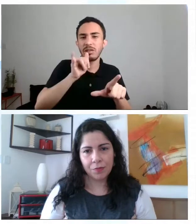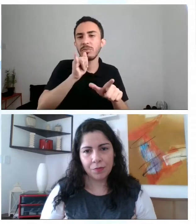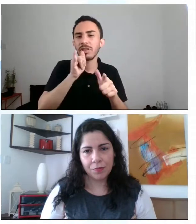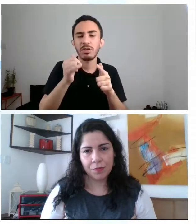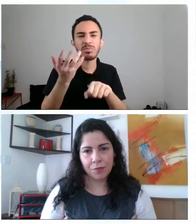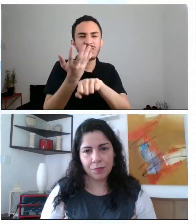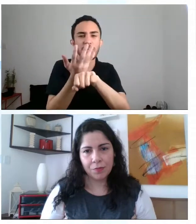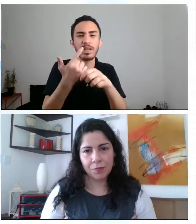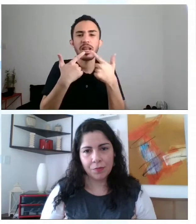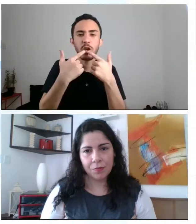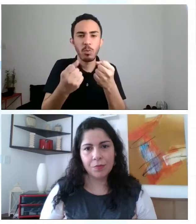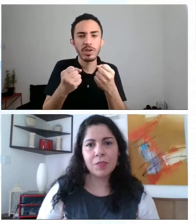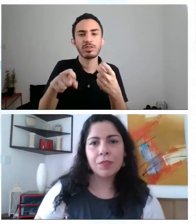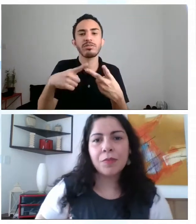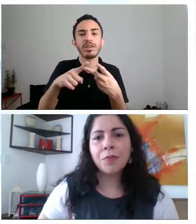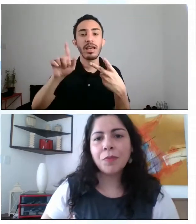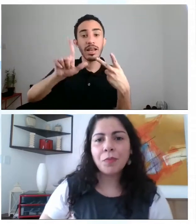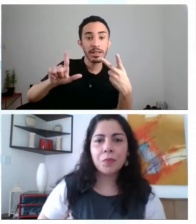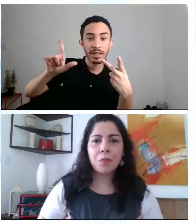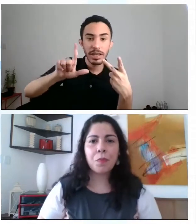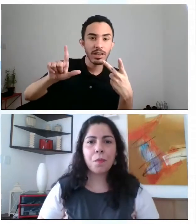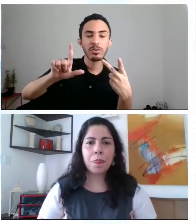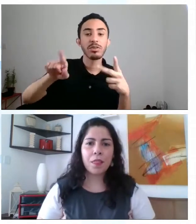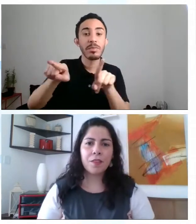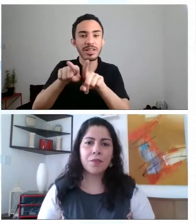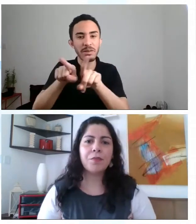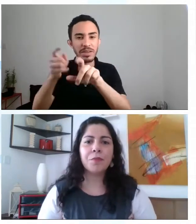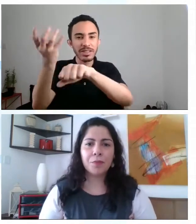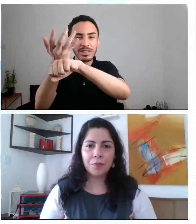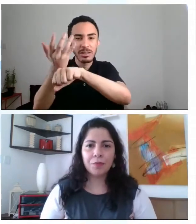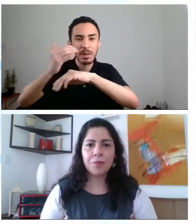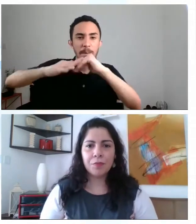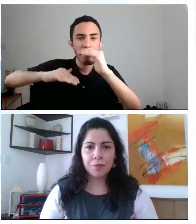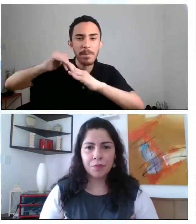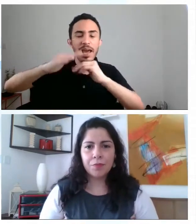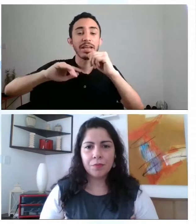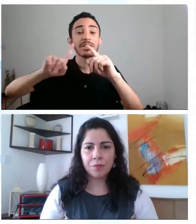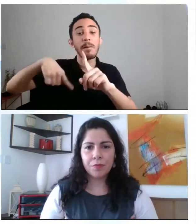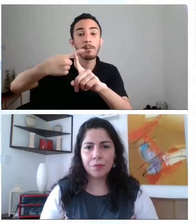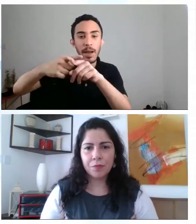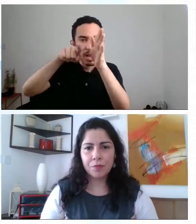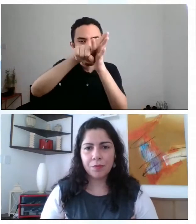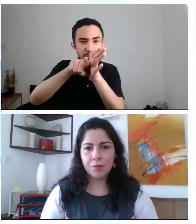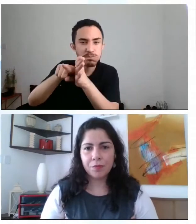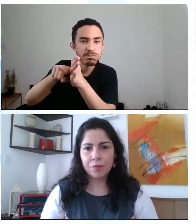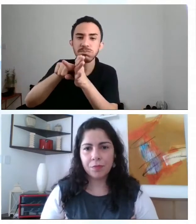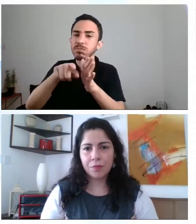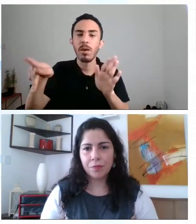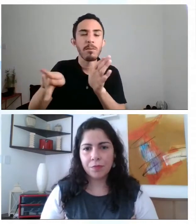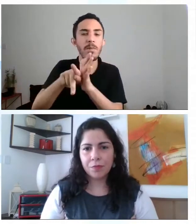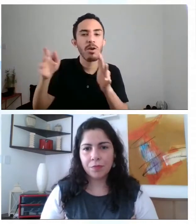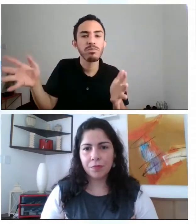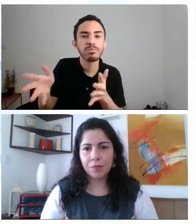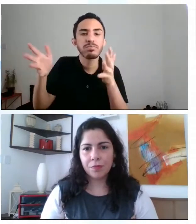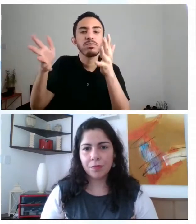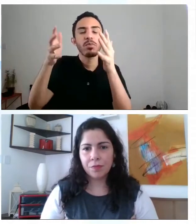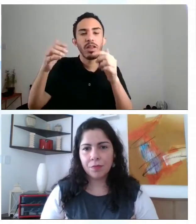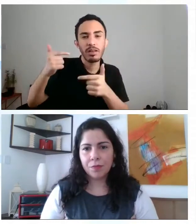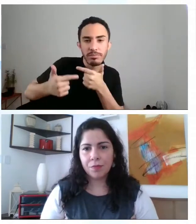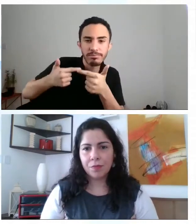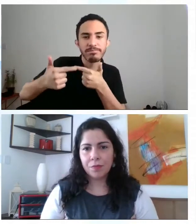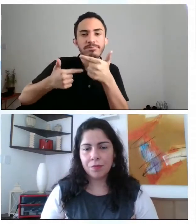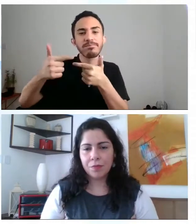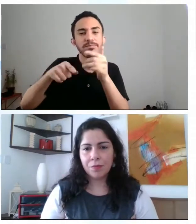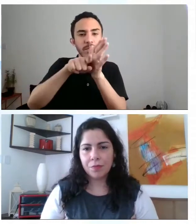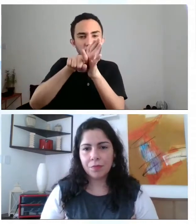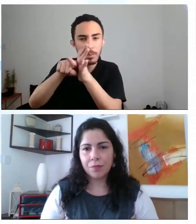linguística, literatura, mas tem partes práticas também, assim como a parte de pesquisa, para estimular esse processo de